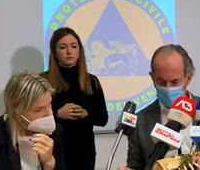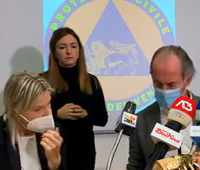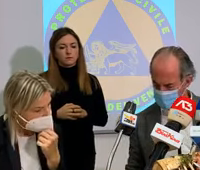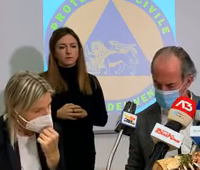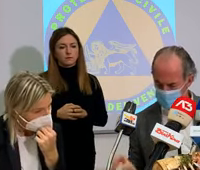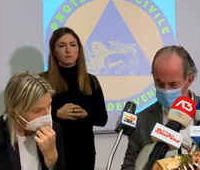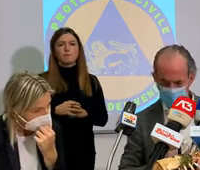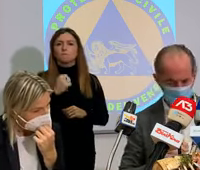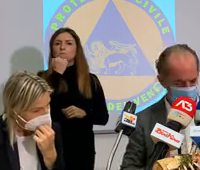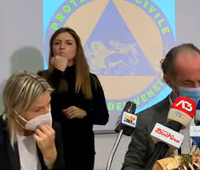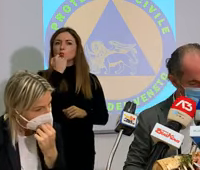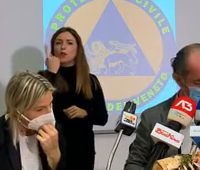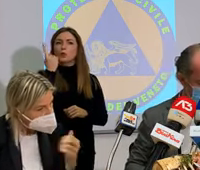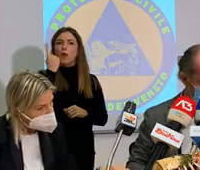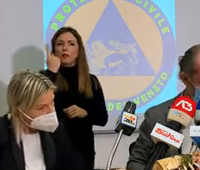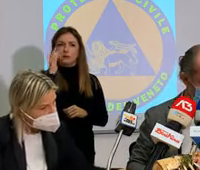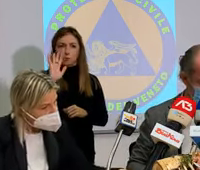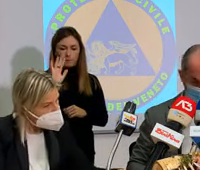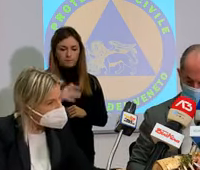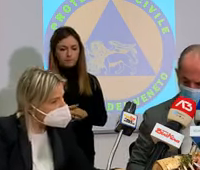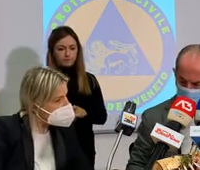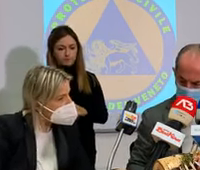scusate un attimo solo